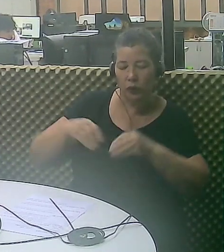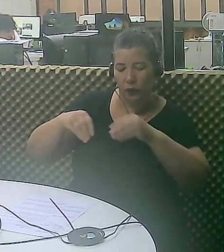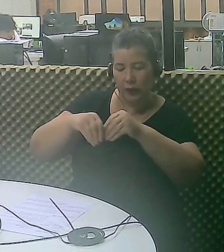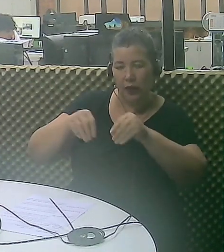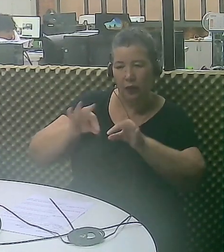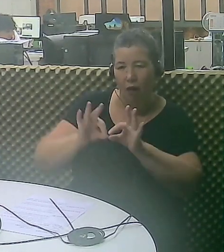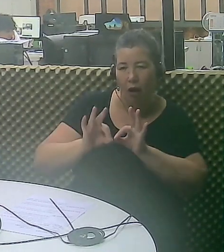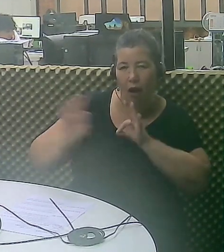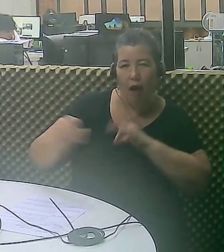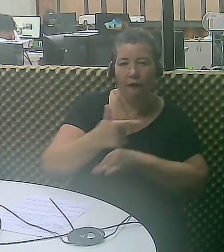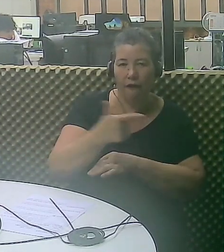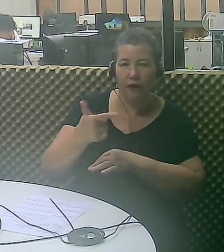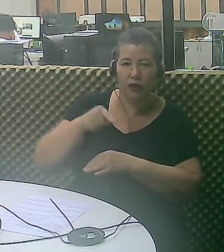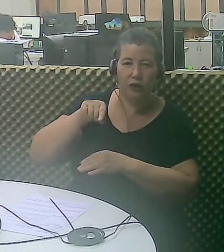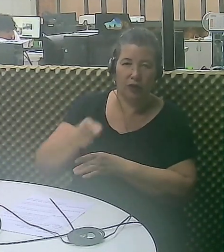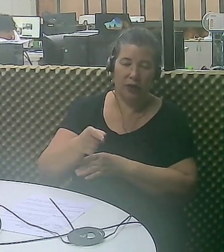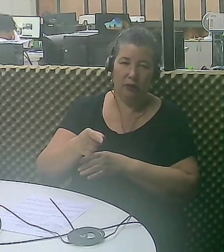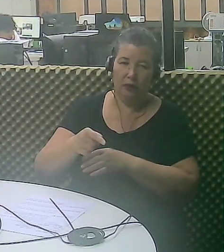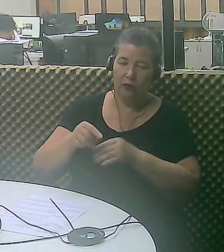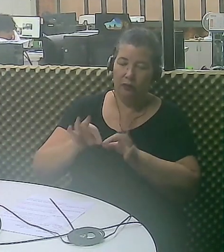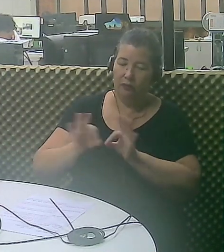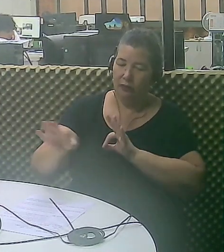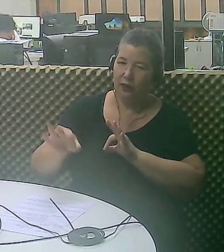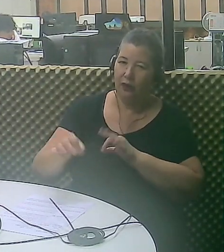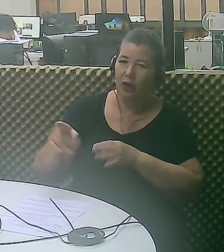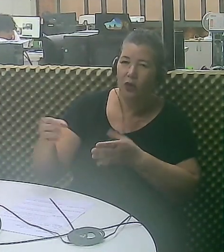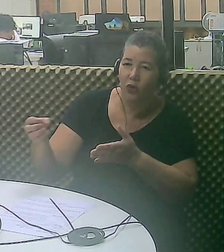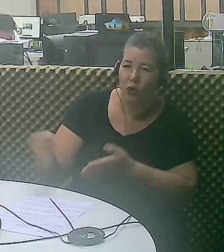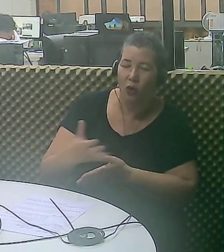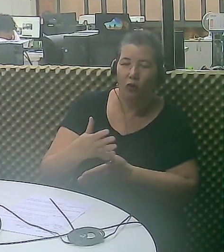mil metros quadrados, o centro comercial